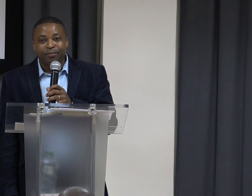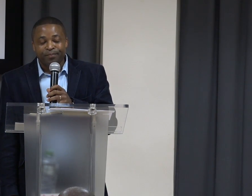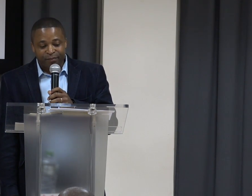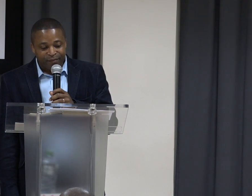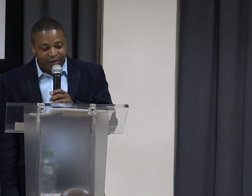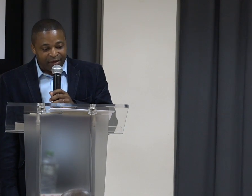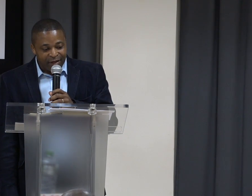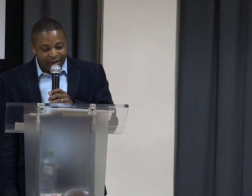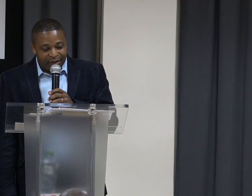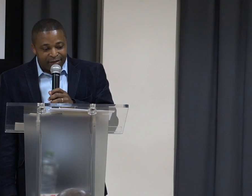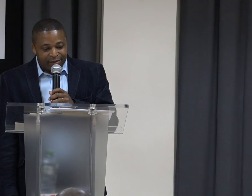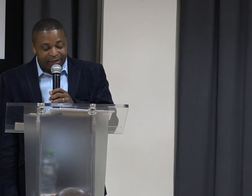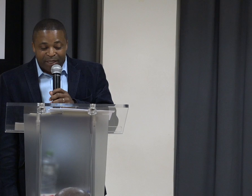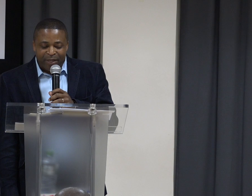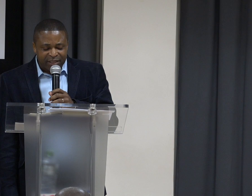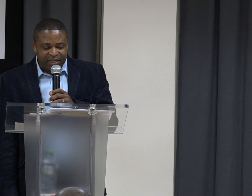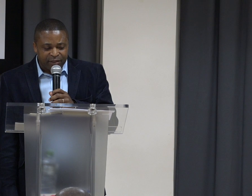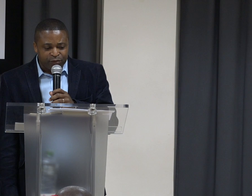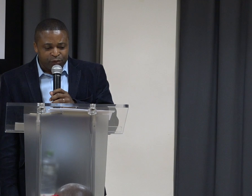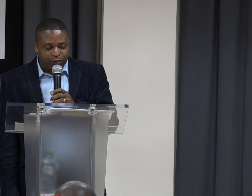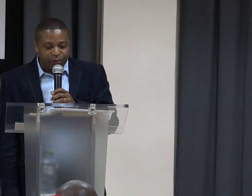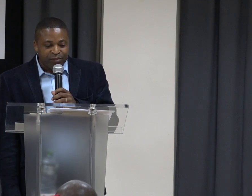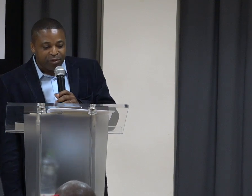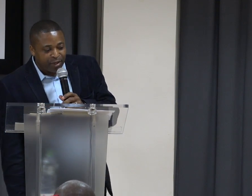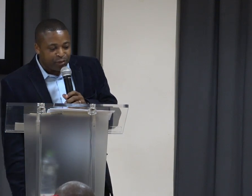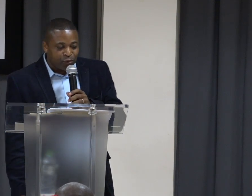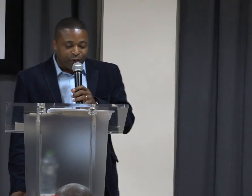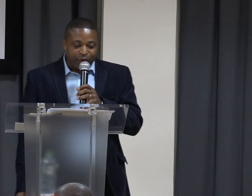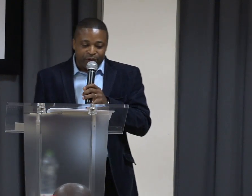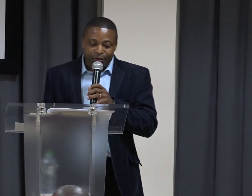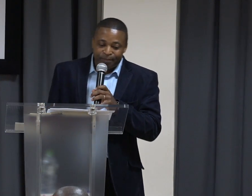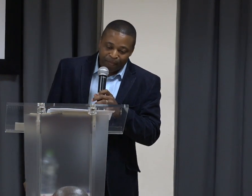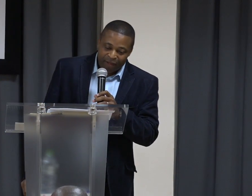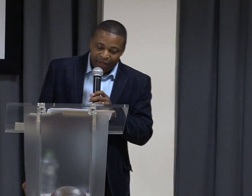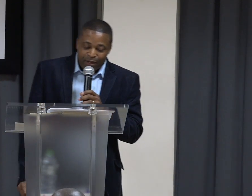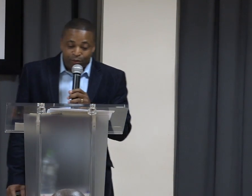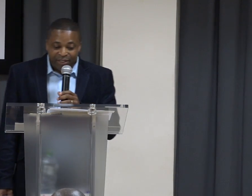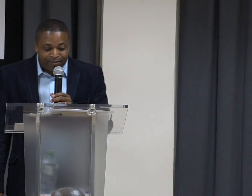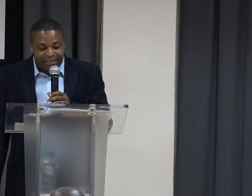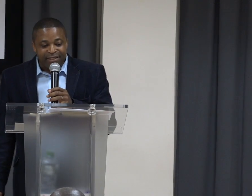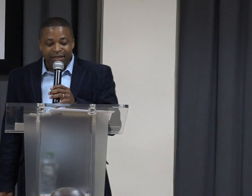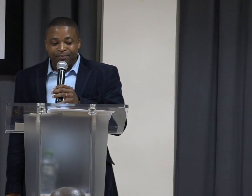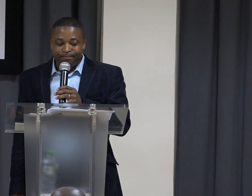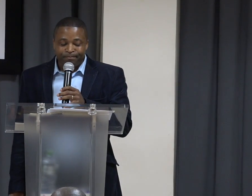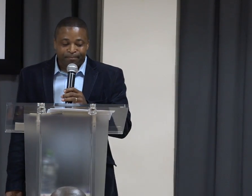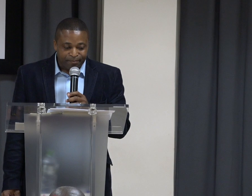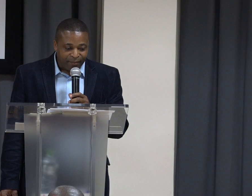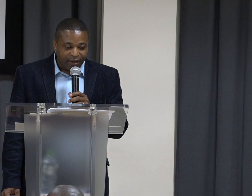Dieu. J'aimerais partager avec vous ce que le Seigneur a mis sur mon cœur pour cette matinée.